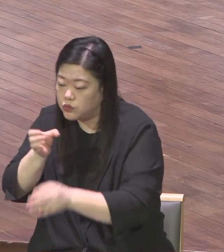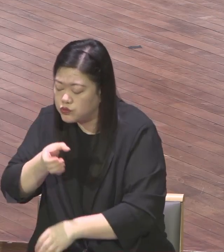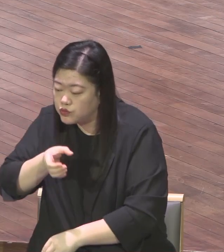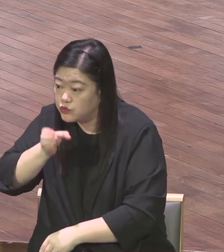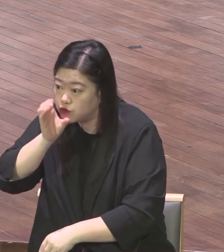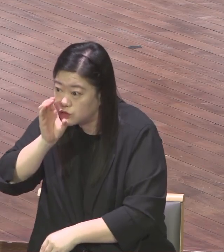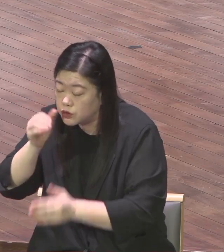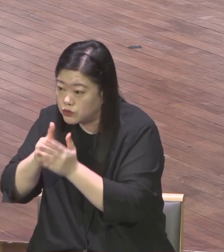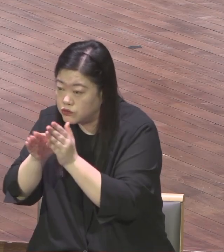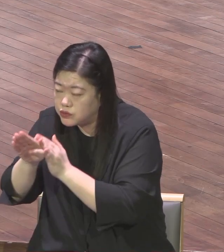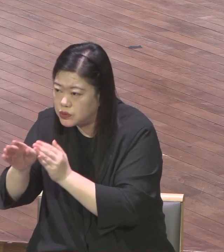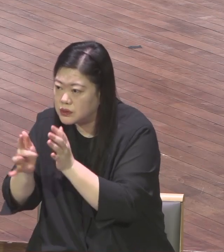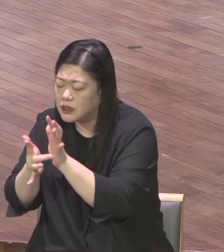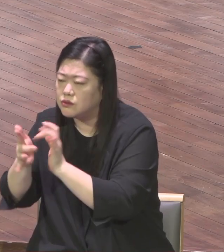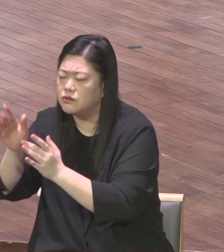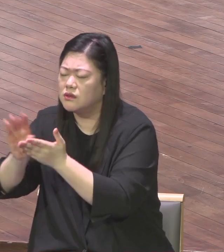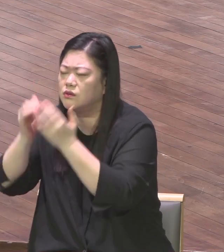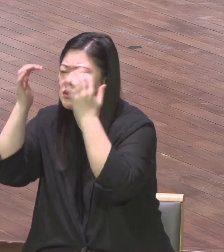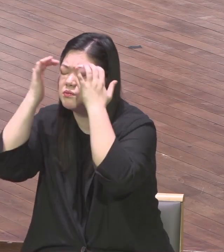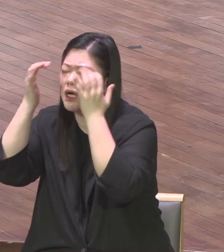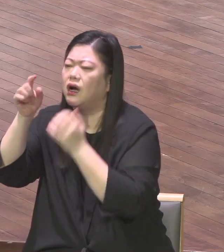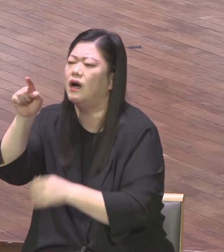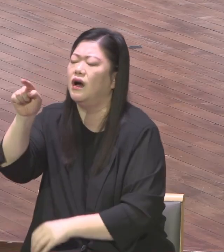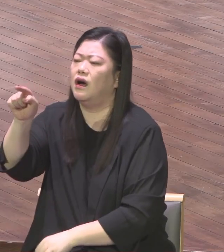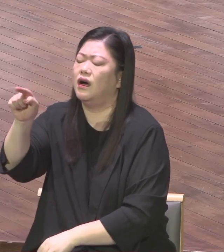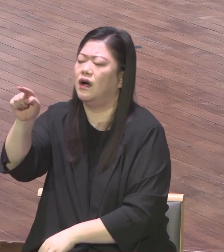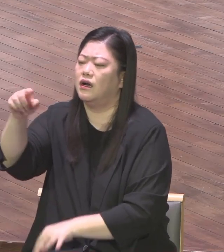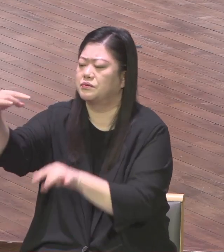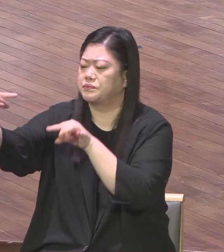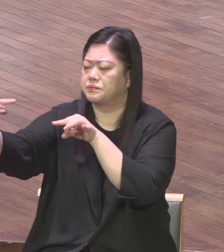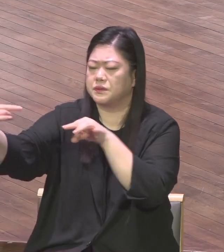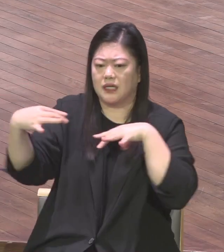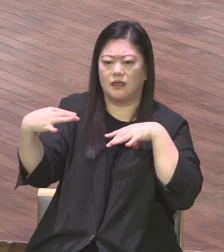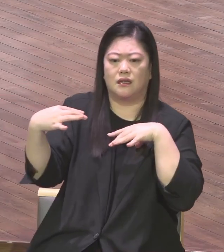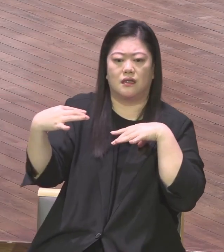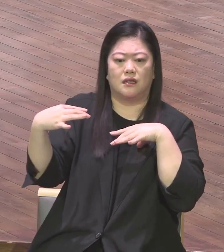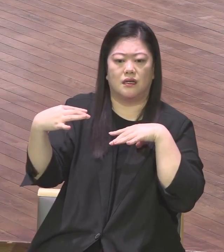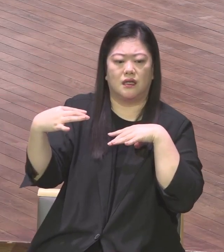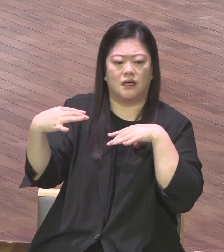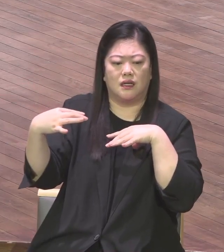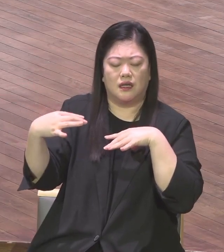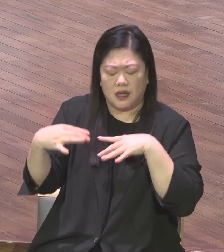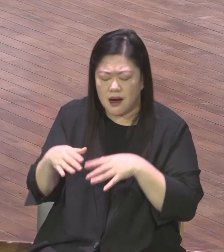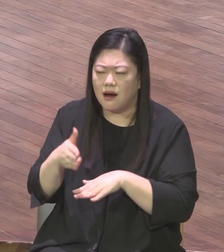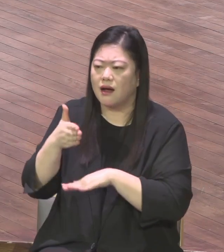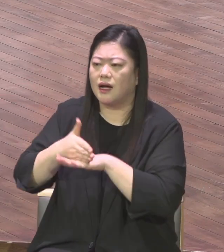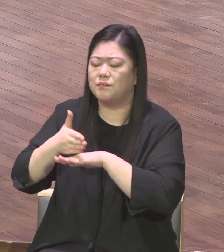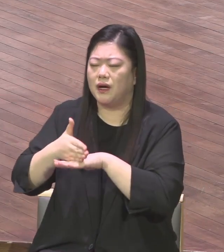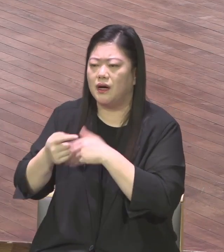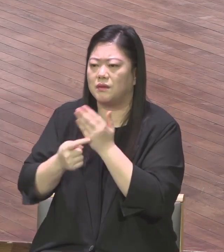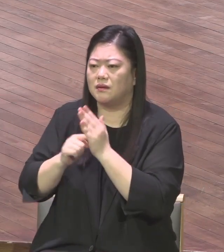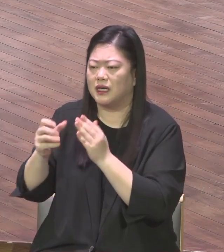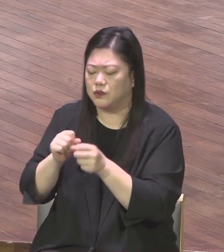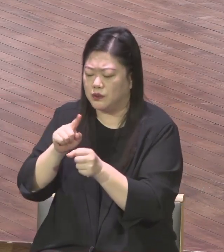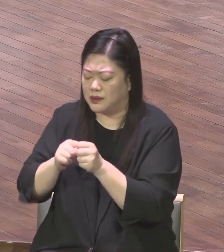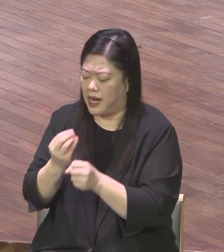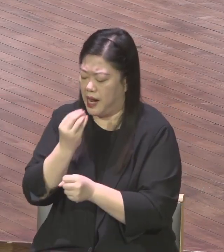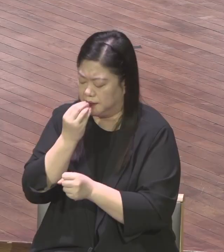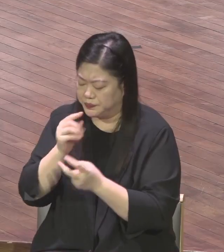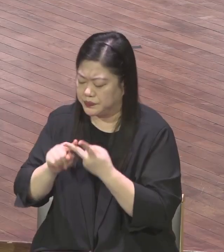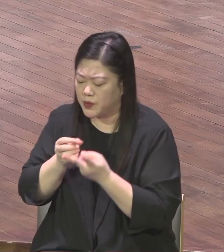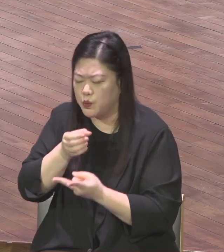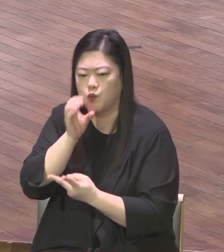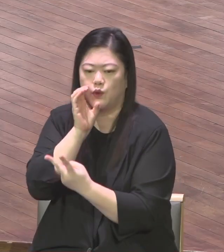예수 그리스도의 십자가 고난을 감각적으로 느끼면서 감사하는 자리가